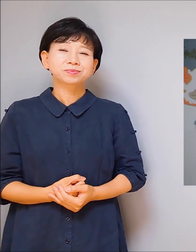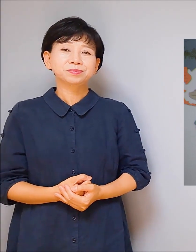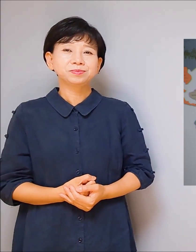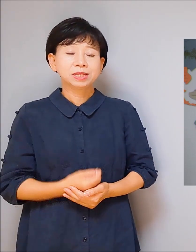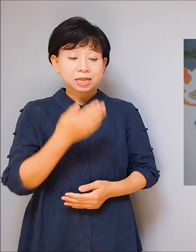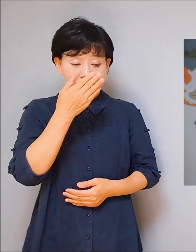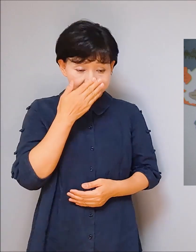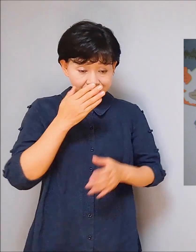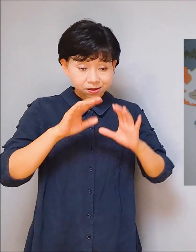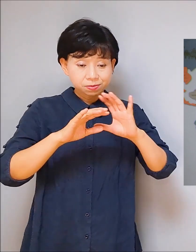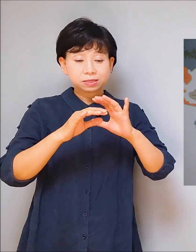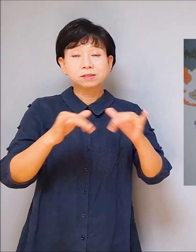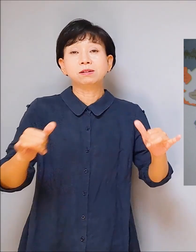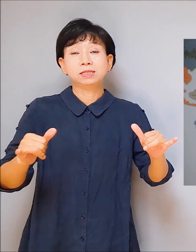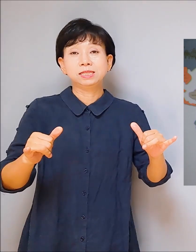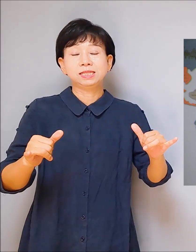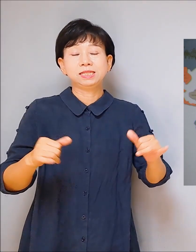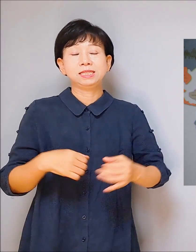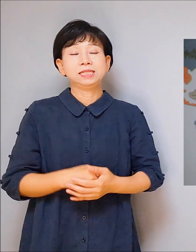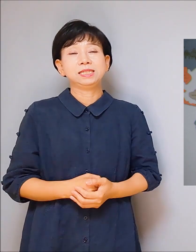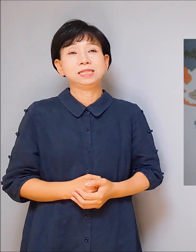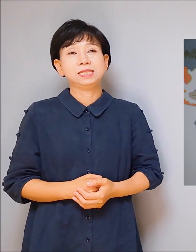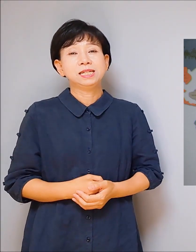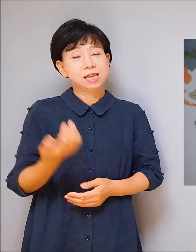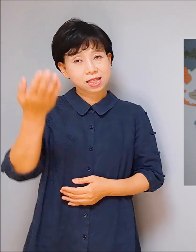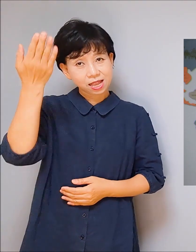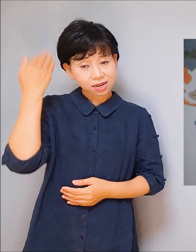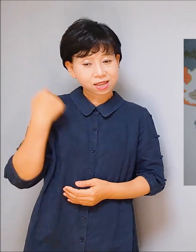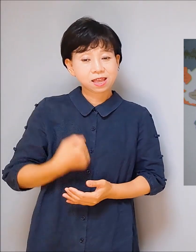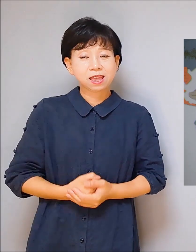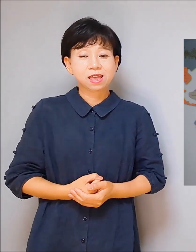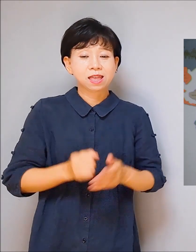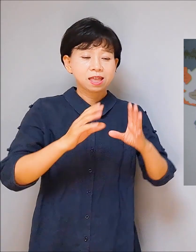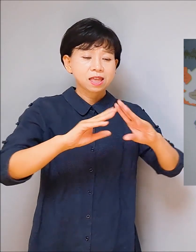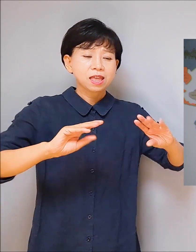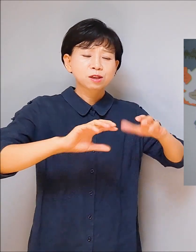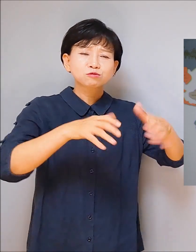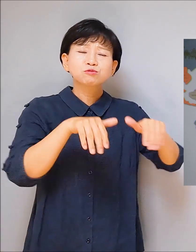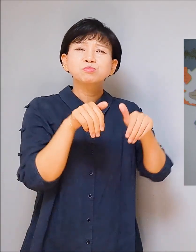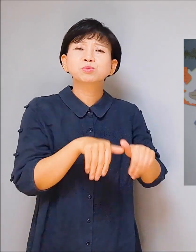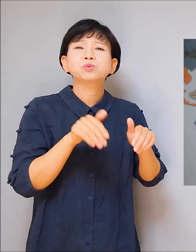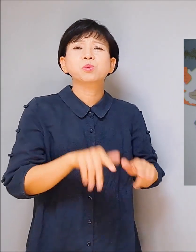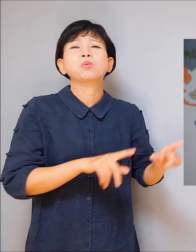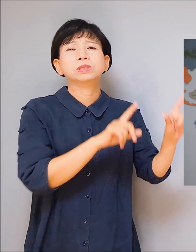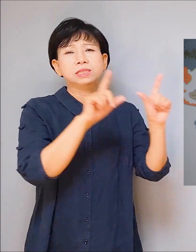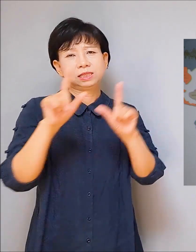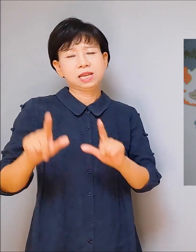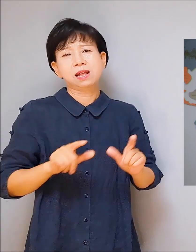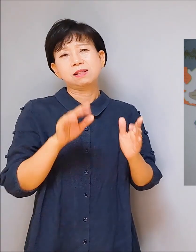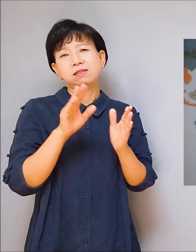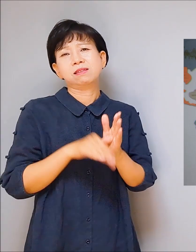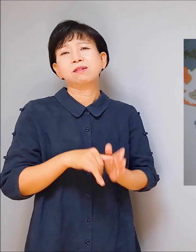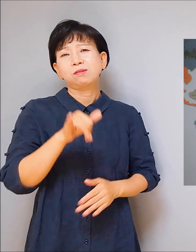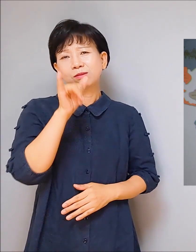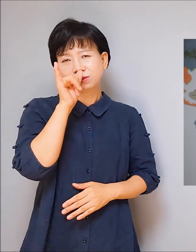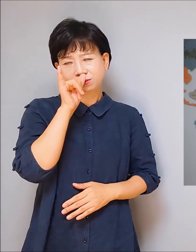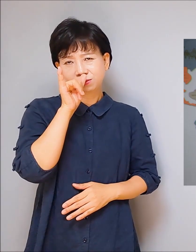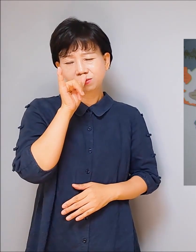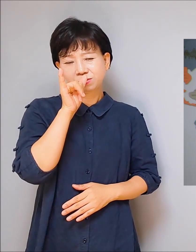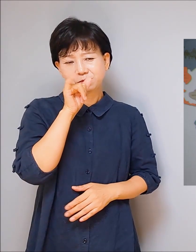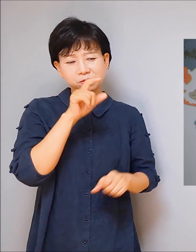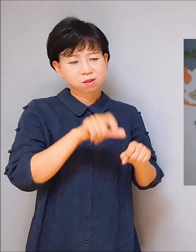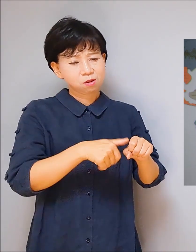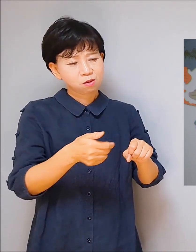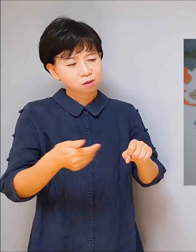이스라엘 백성들이 한때는요, 애굽에서 종살이를 하던 때가 있었습니다. 그 세월이 무려